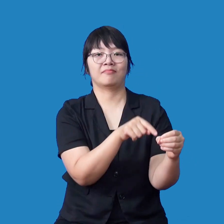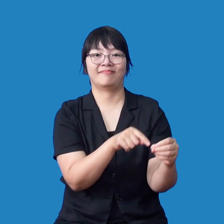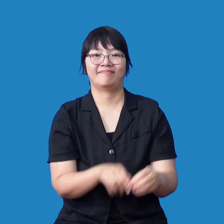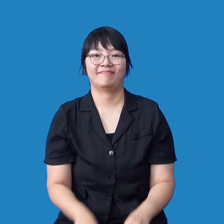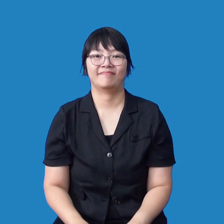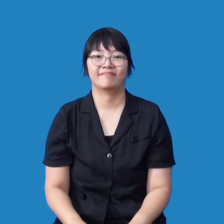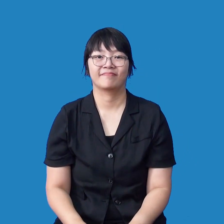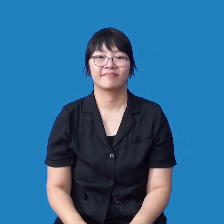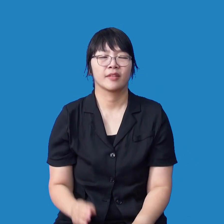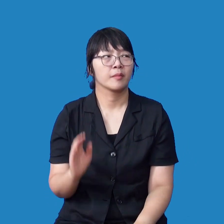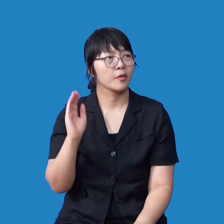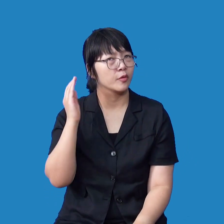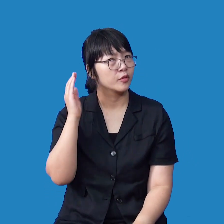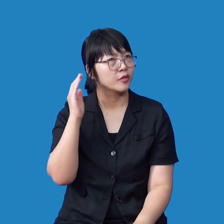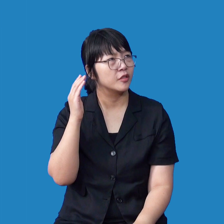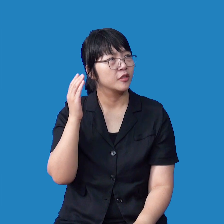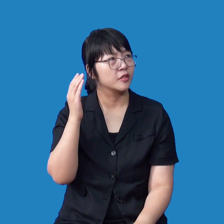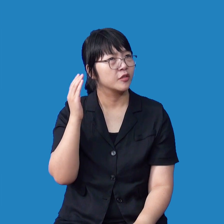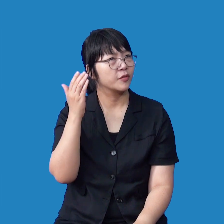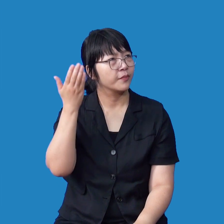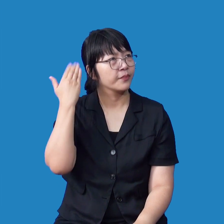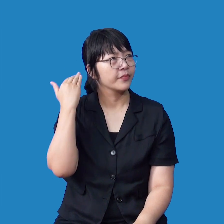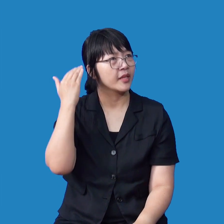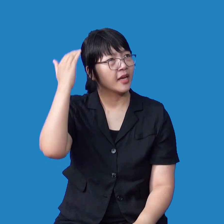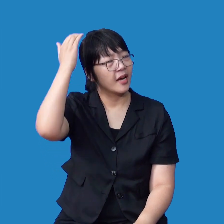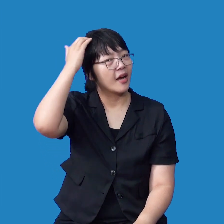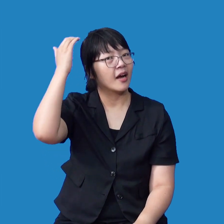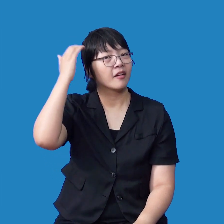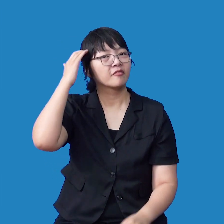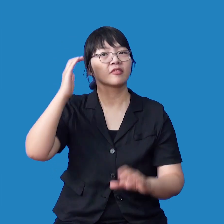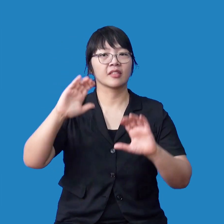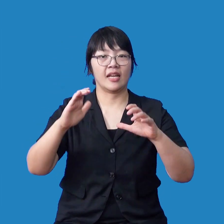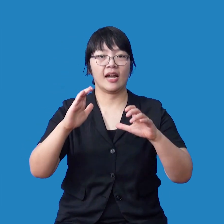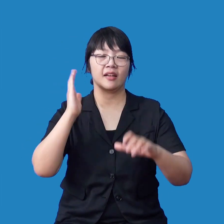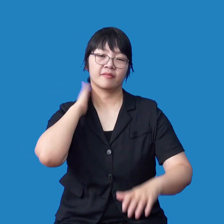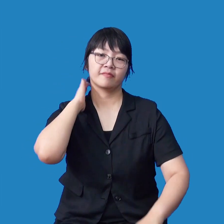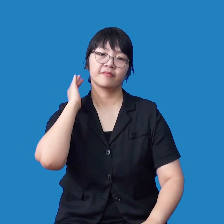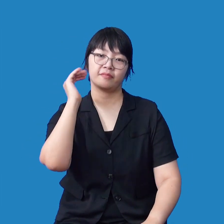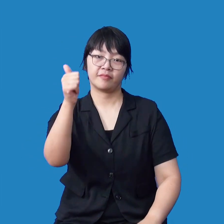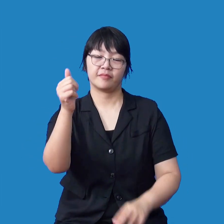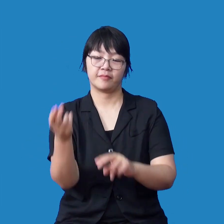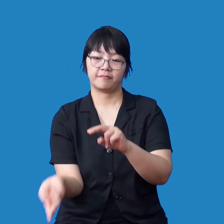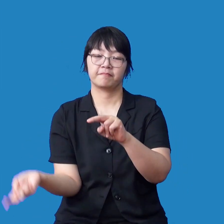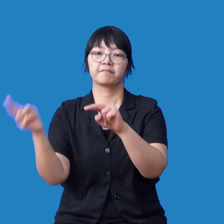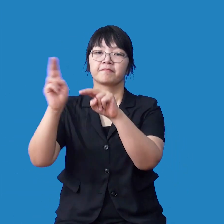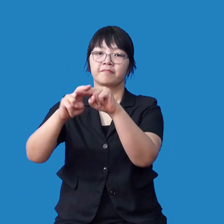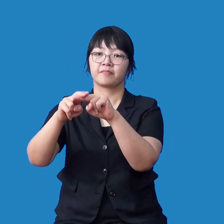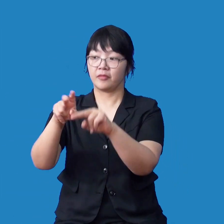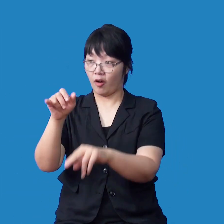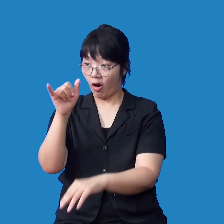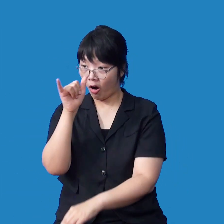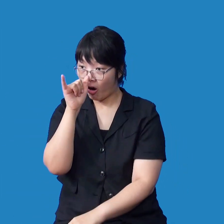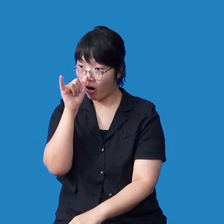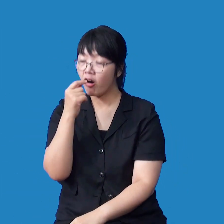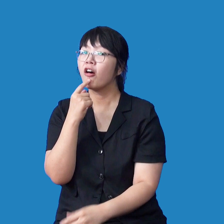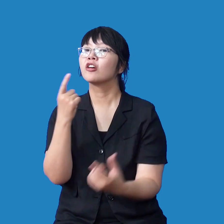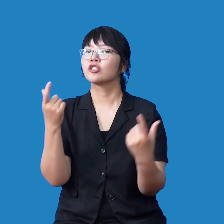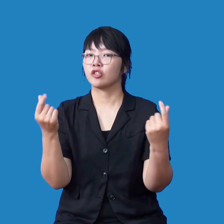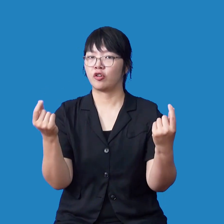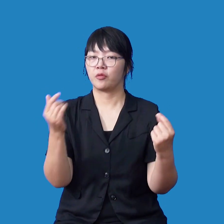얼마 전에 한국에도 대통령 당선자의 취임식이 있었습니다마는 이스라엘 대통령